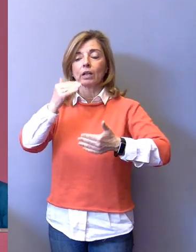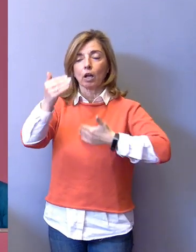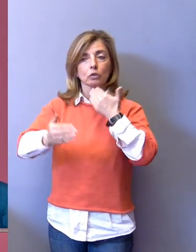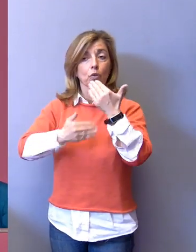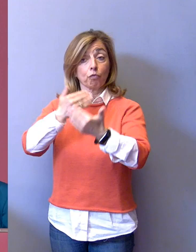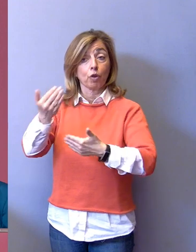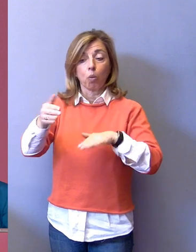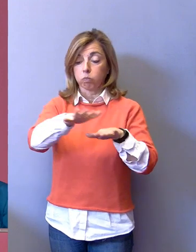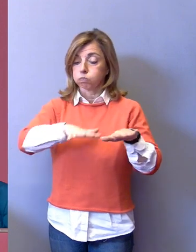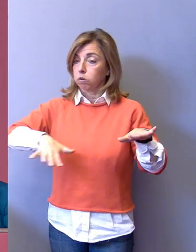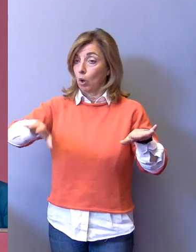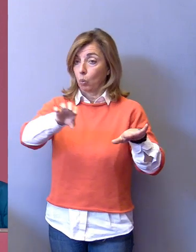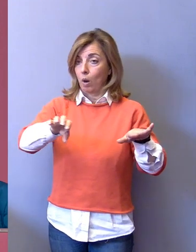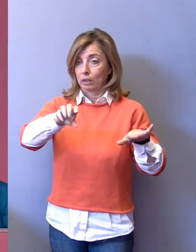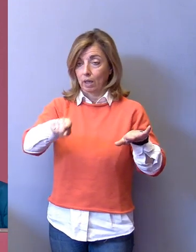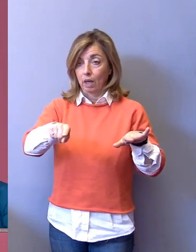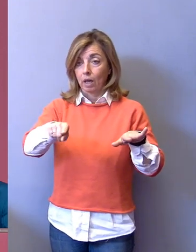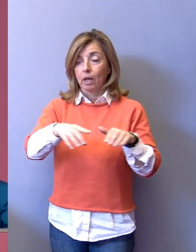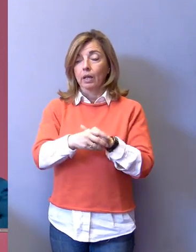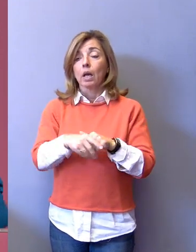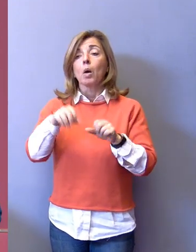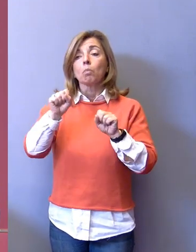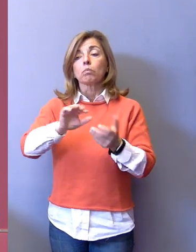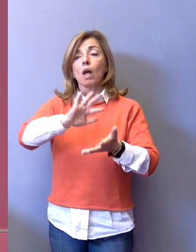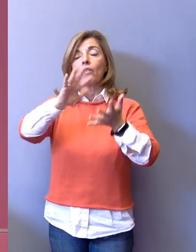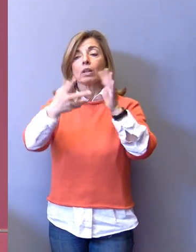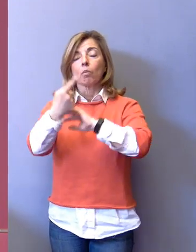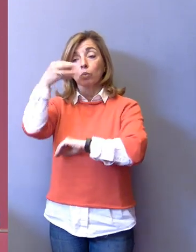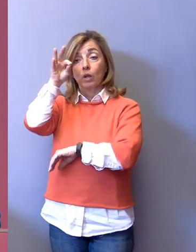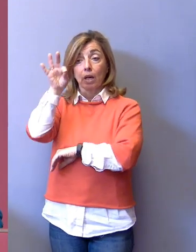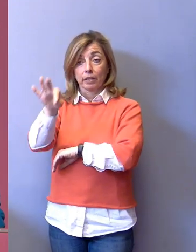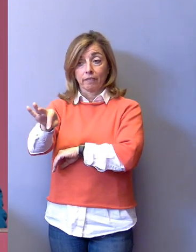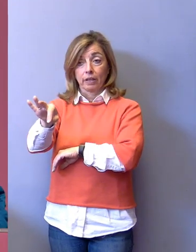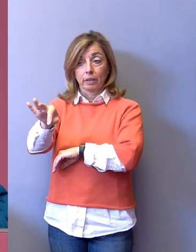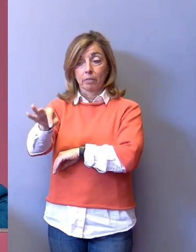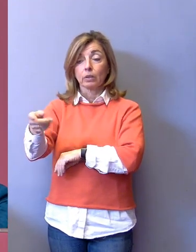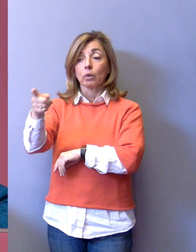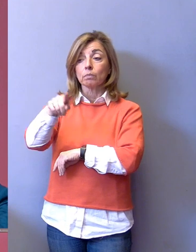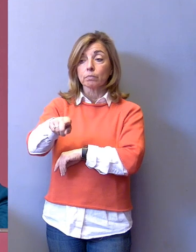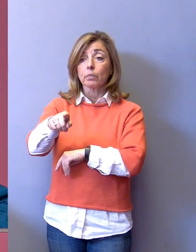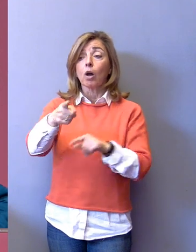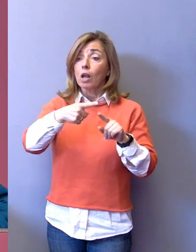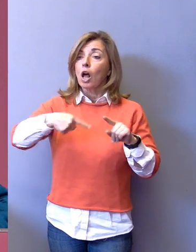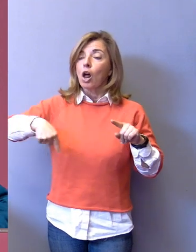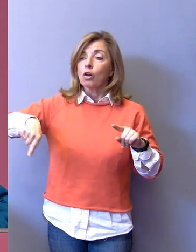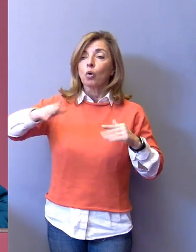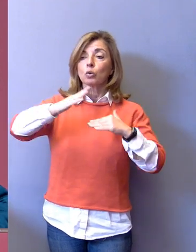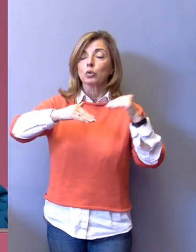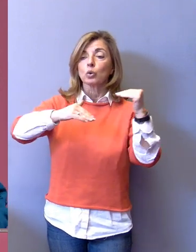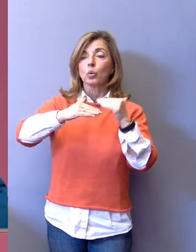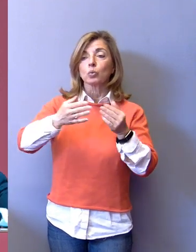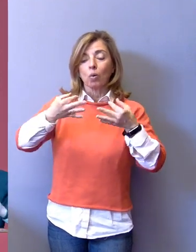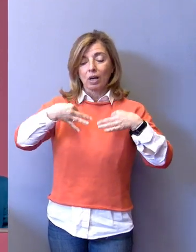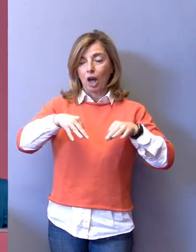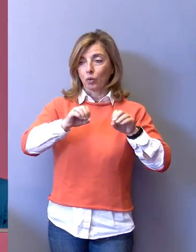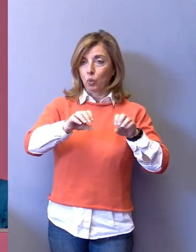il quartiere può diventare veramente un punto di riferimento soprattutto consentirebbe anche alle nostre strutture educative di fare